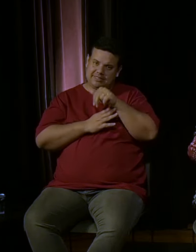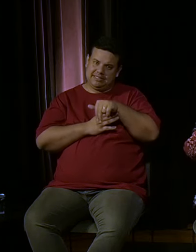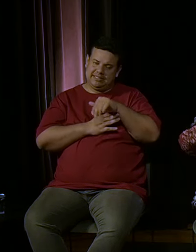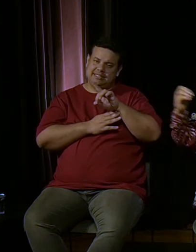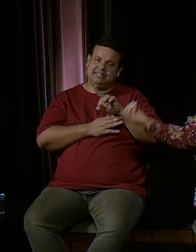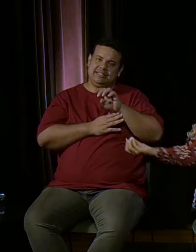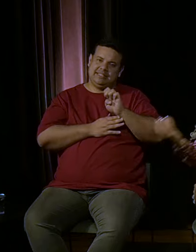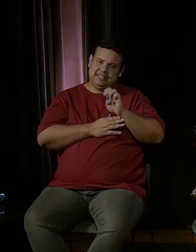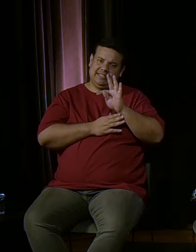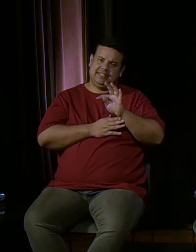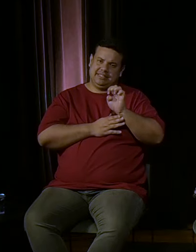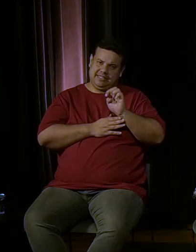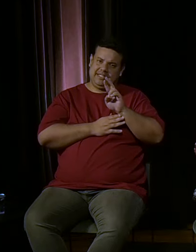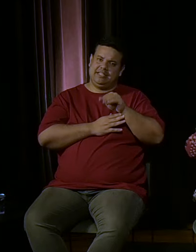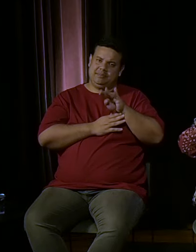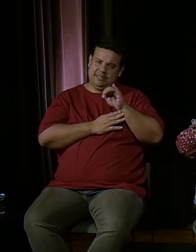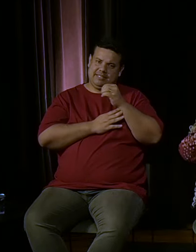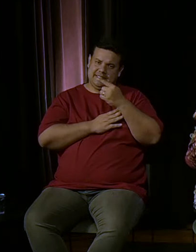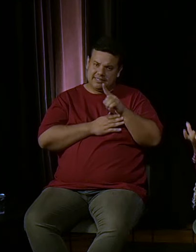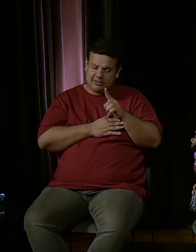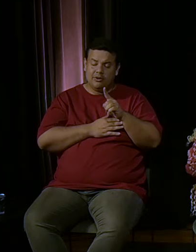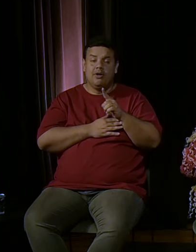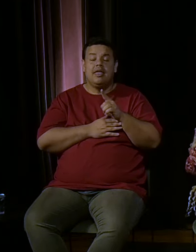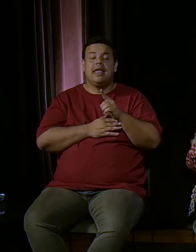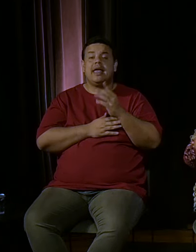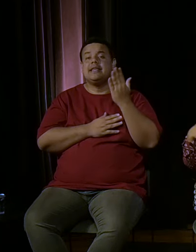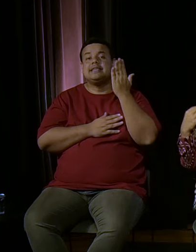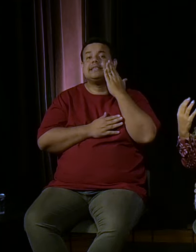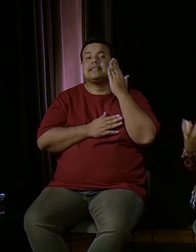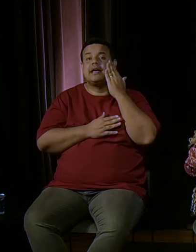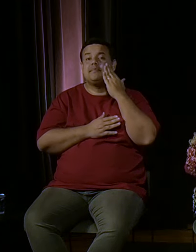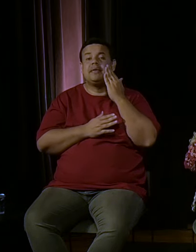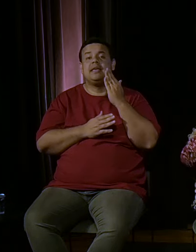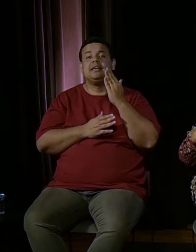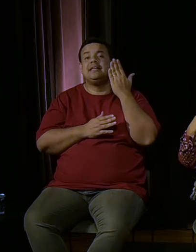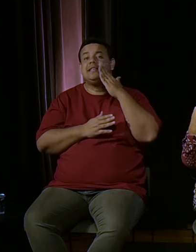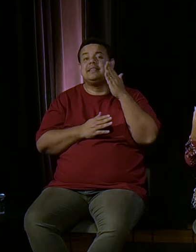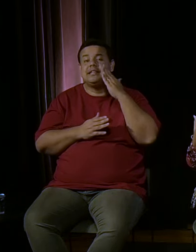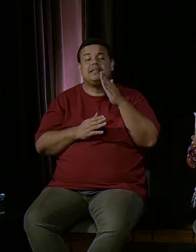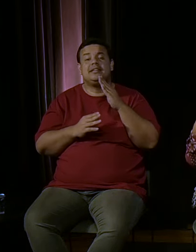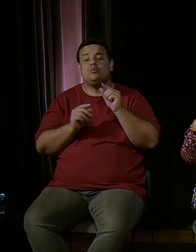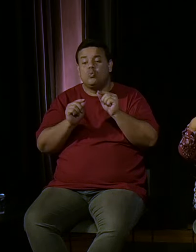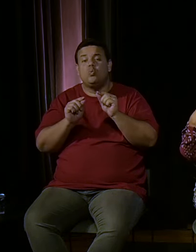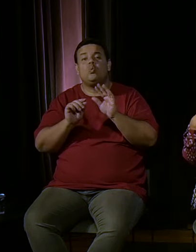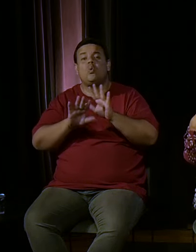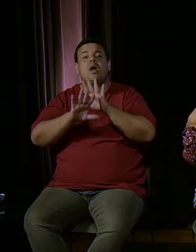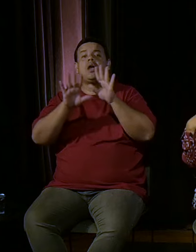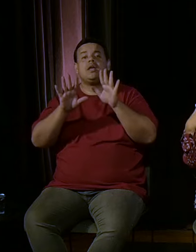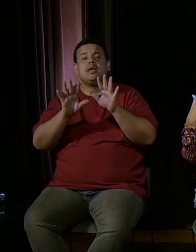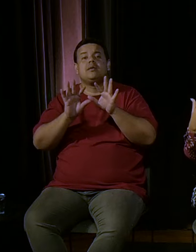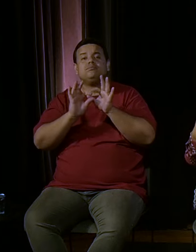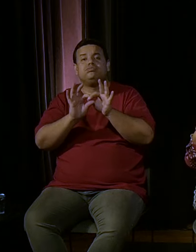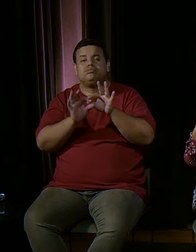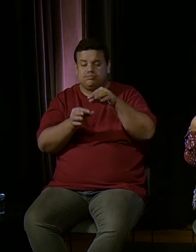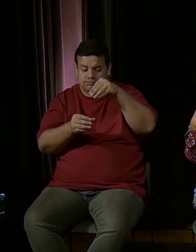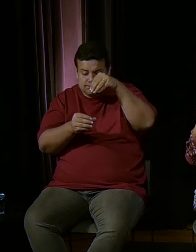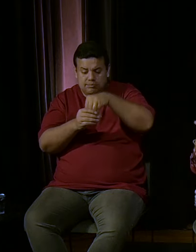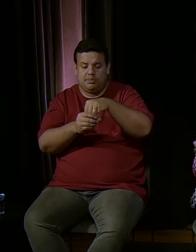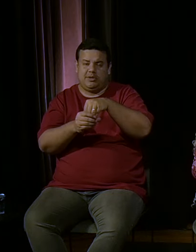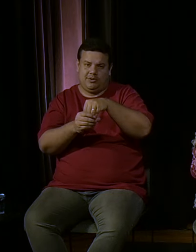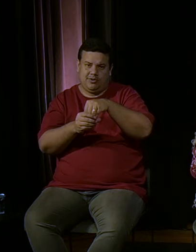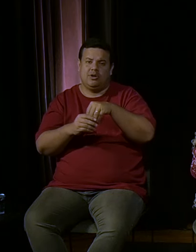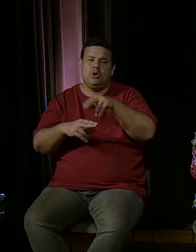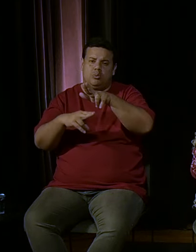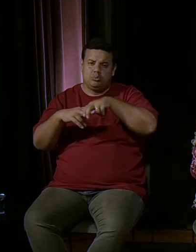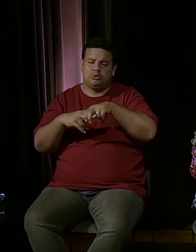Menos dizer que é isso ou aquilo, mas entender o que é que está ali nesse contato, o que é que está ali no meio. E por isso que a gente também junta esse